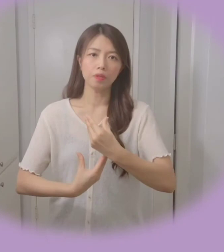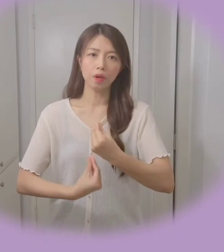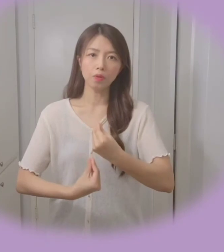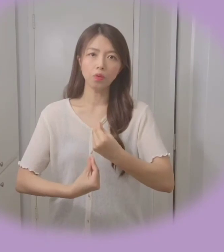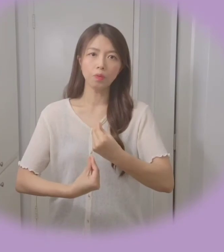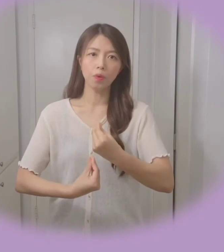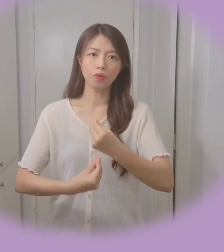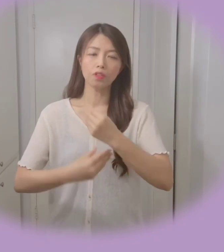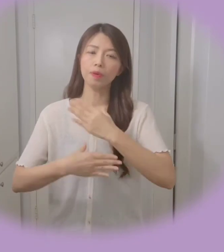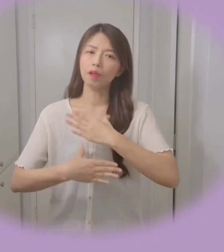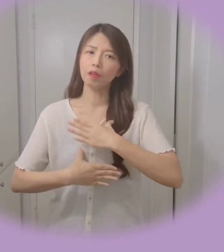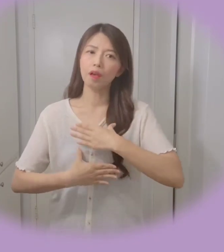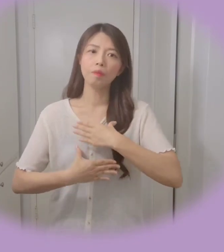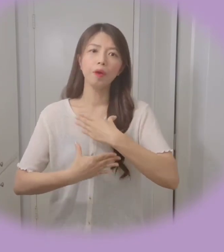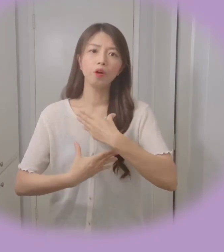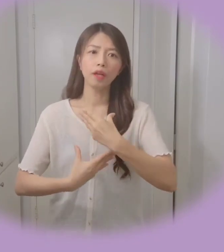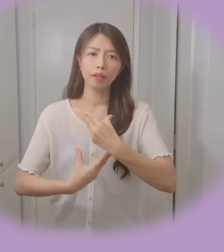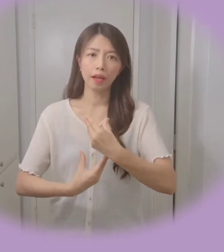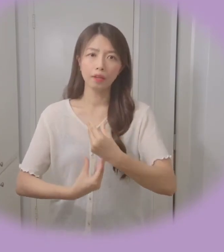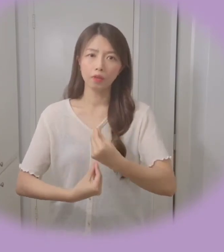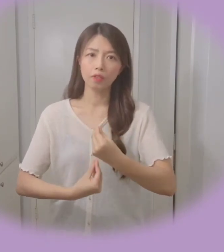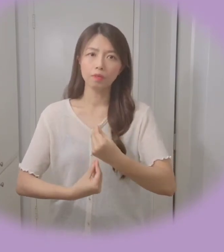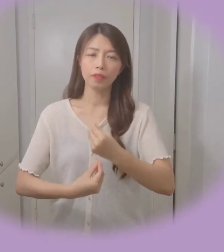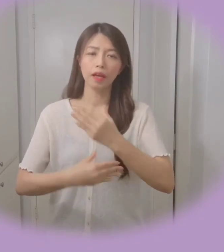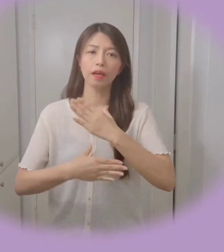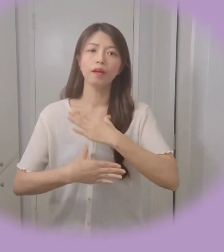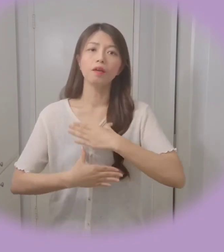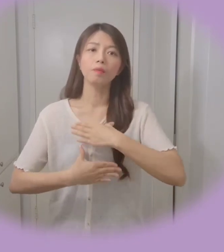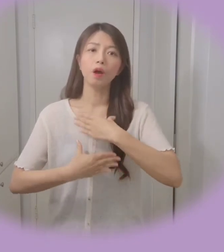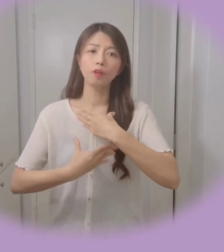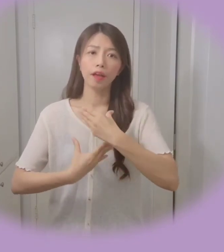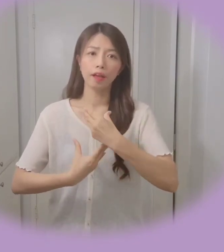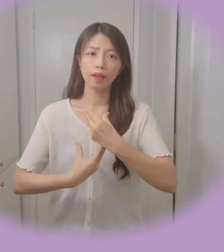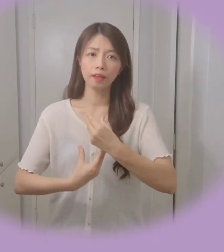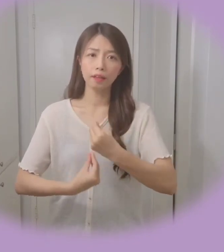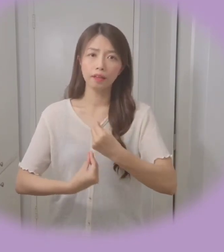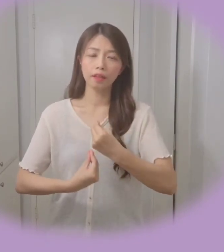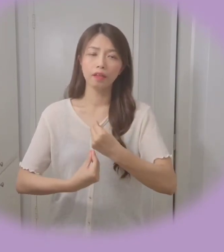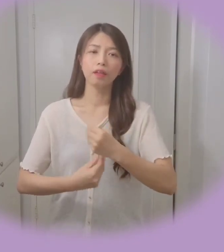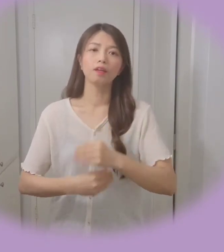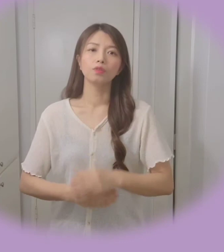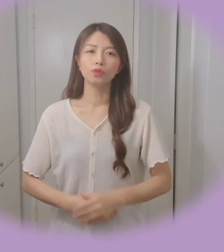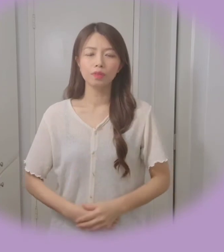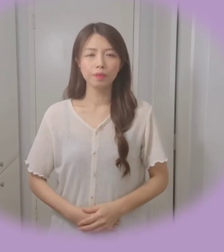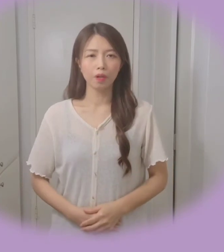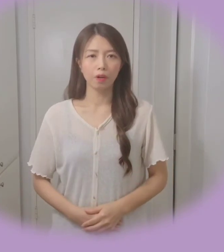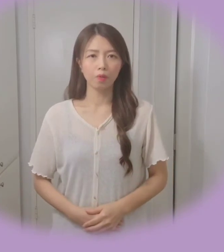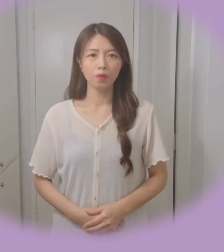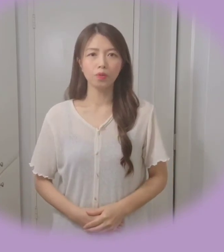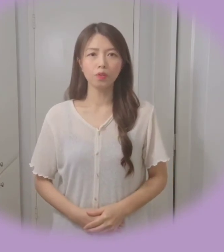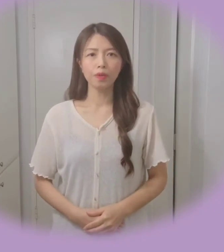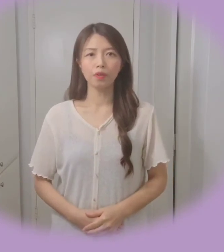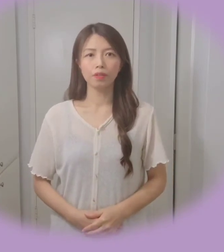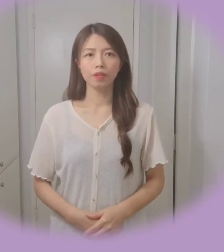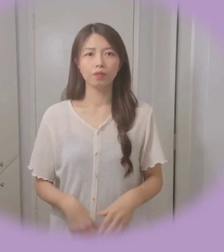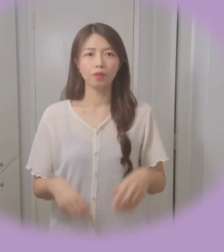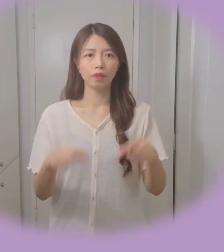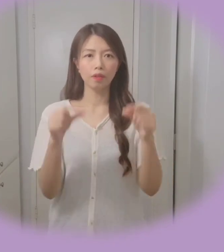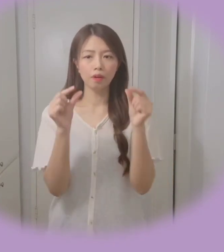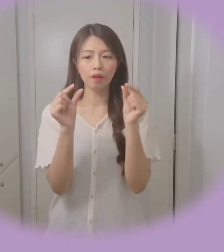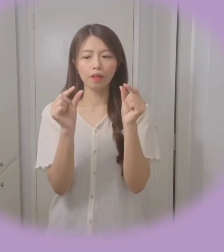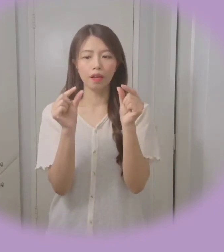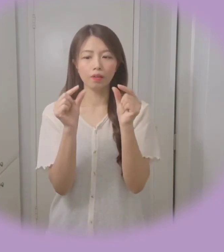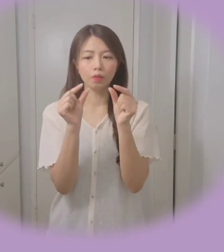앞으로 나오면서 손을 모아주시면 편하다 이런 뜻입니다. 편한 웃음처럼, 웃음이라고 하는